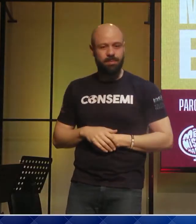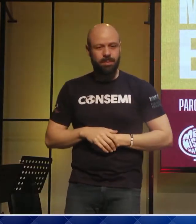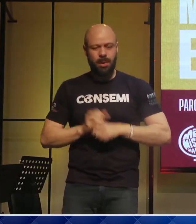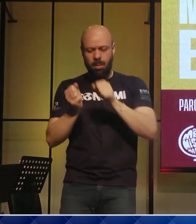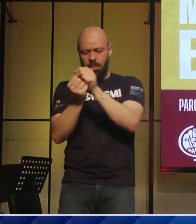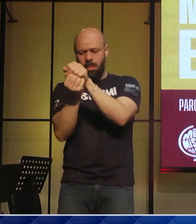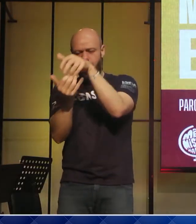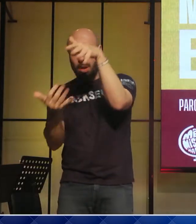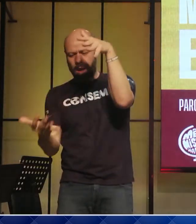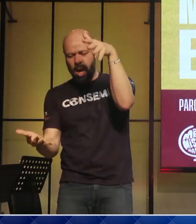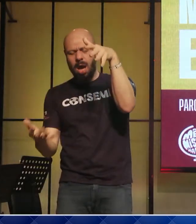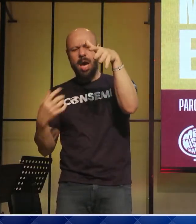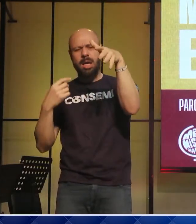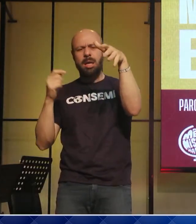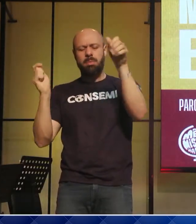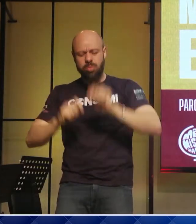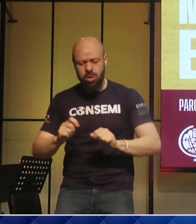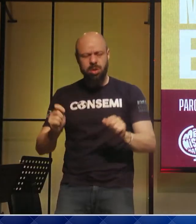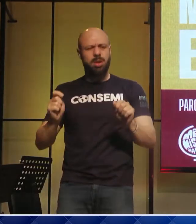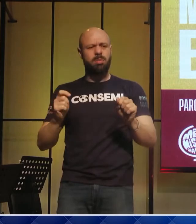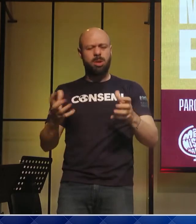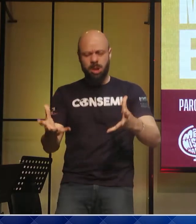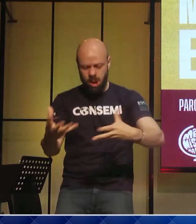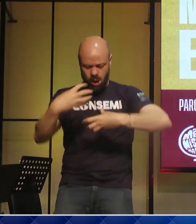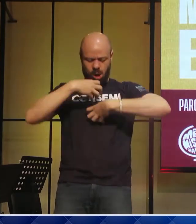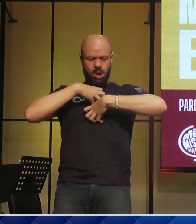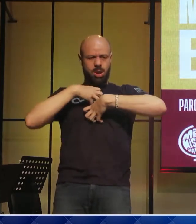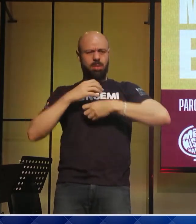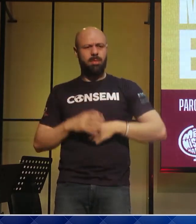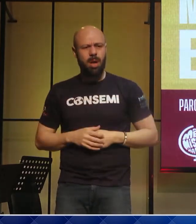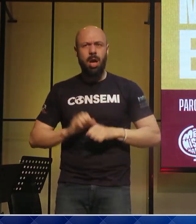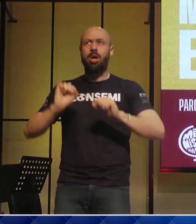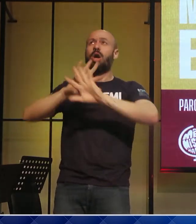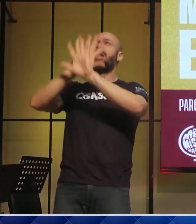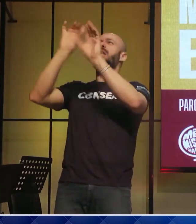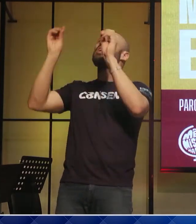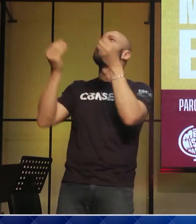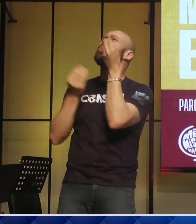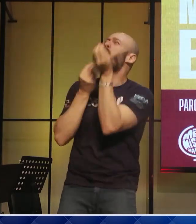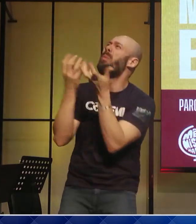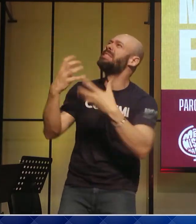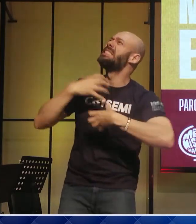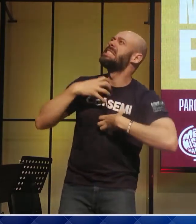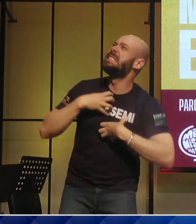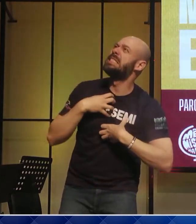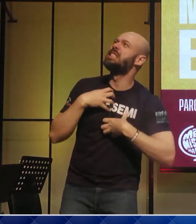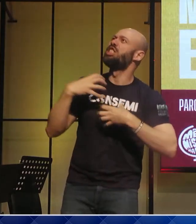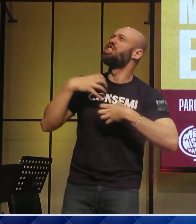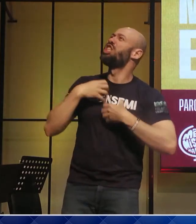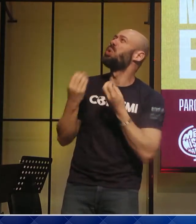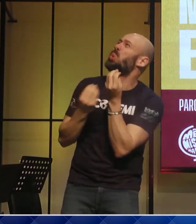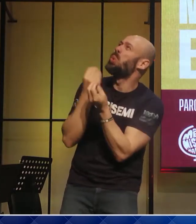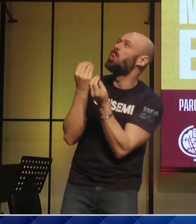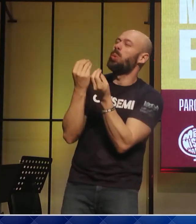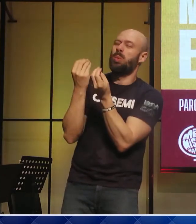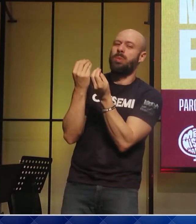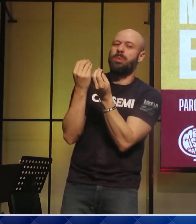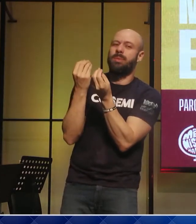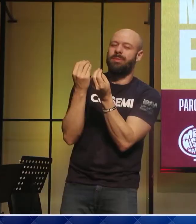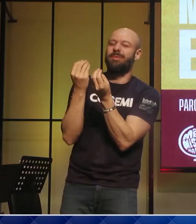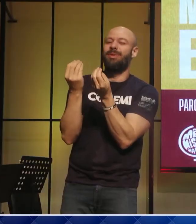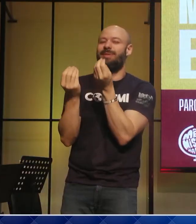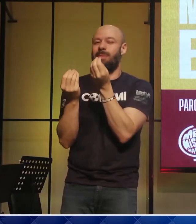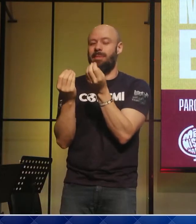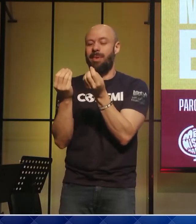é manifestada em transformação. A glória de Deus é manifestada de muitas maneiras.